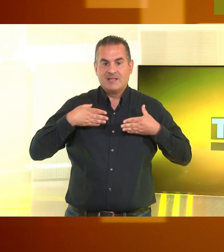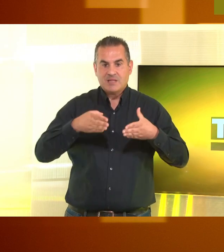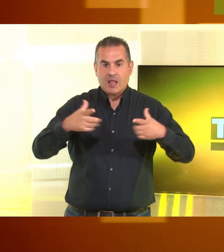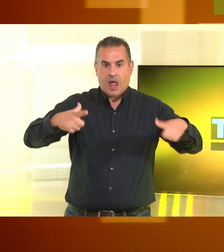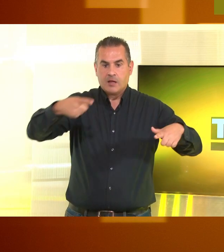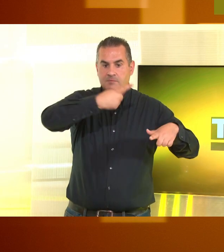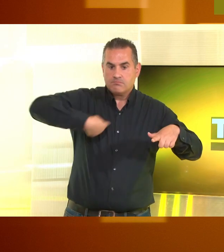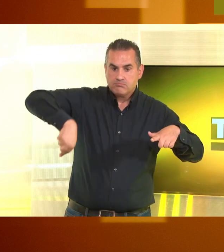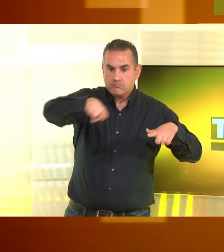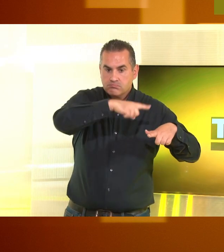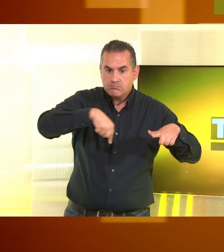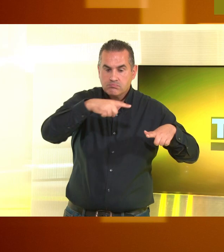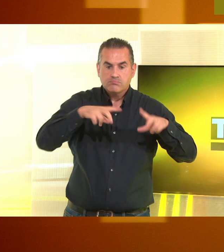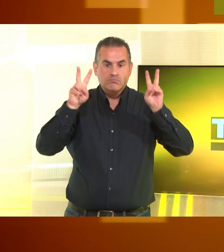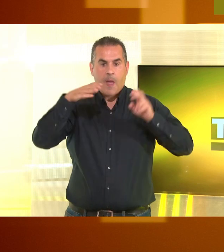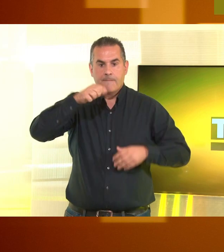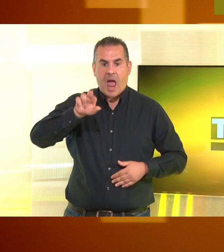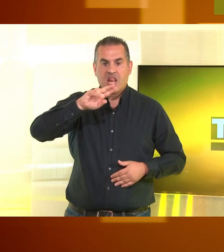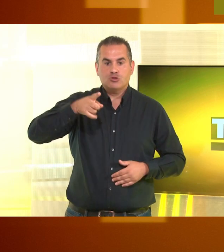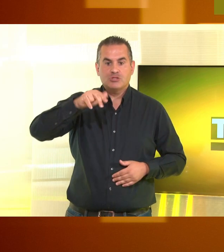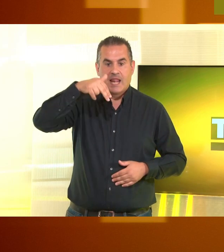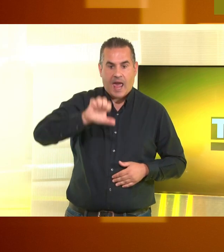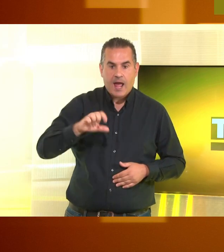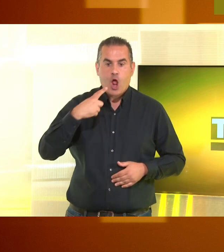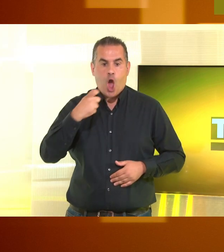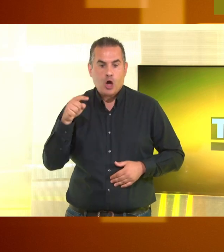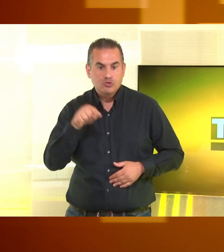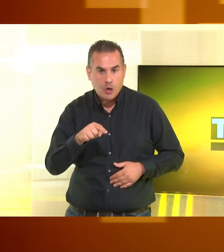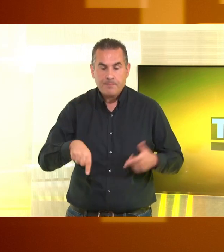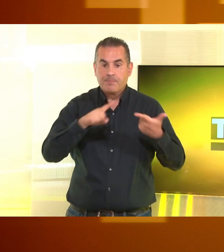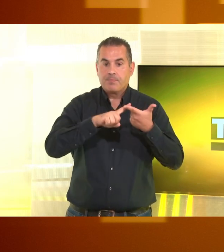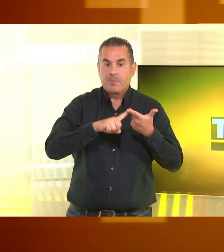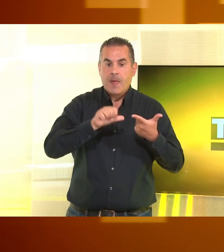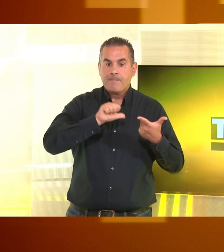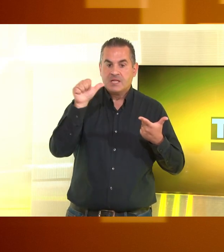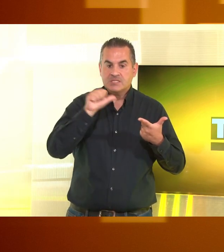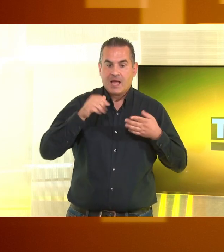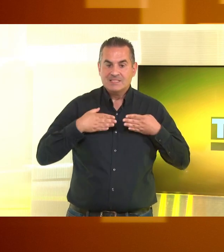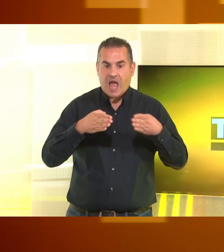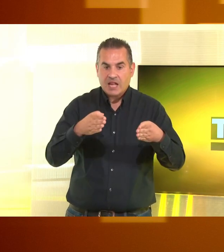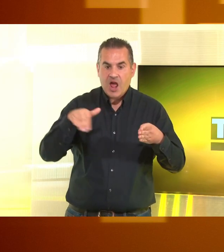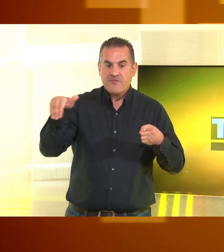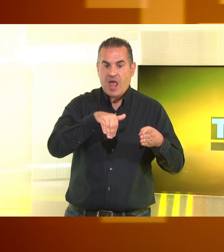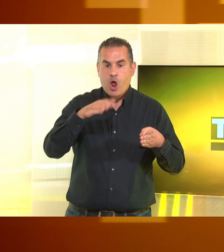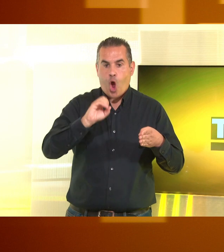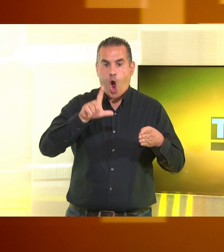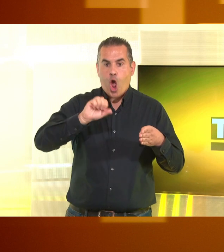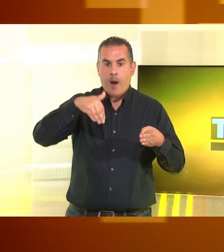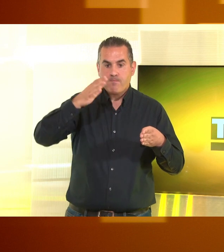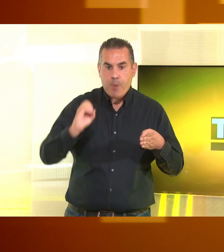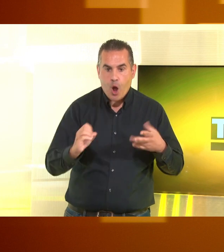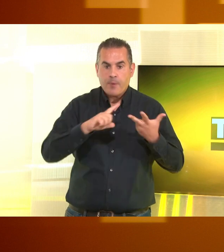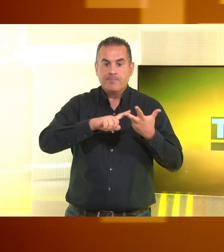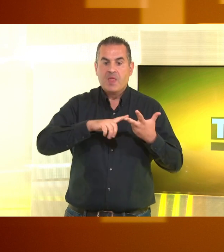sotto controllo il traffico e individuare eventuali veicoli sospetti, mentre altre sorvegliano le aree circostanti per prevenire furti e vandalismi.